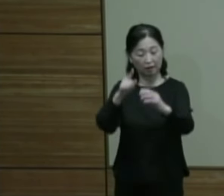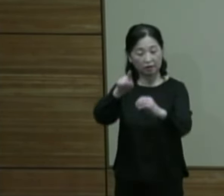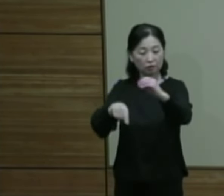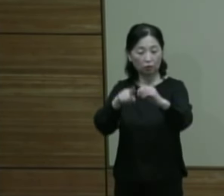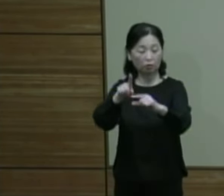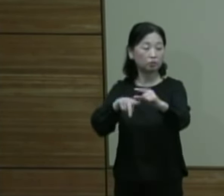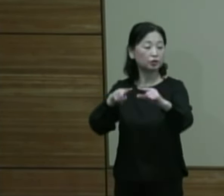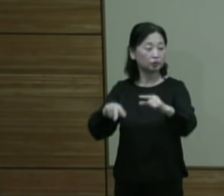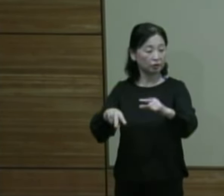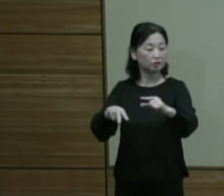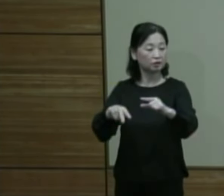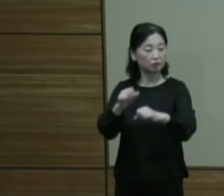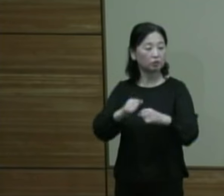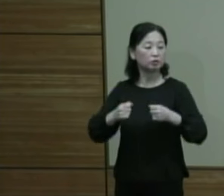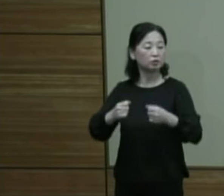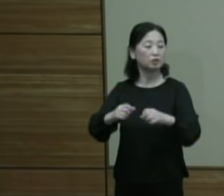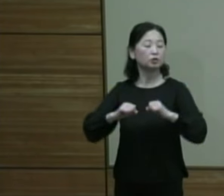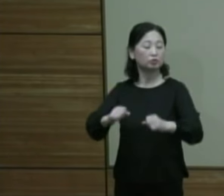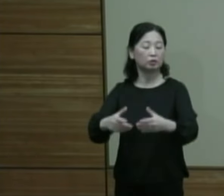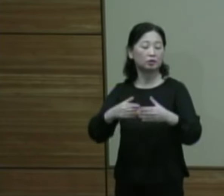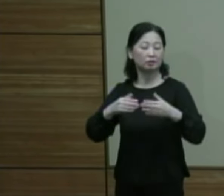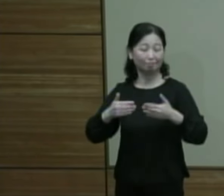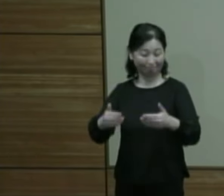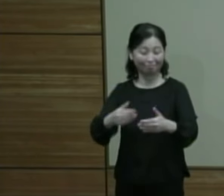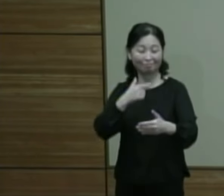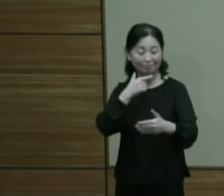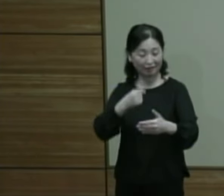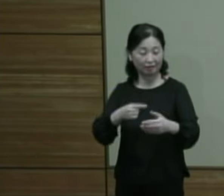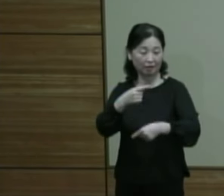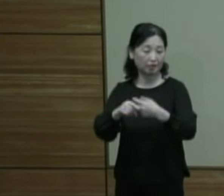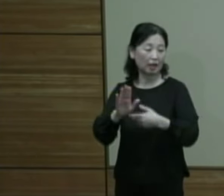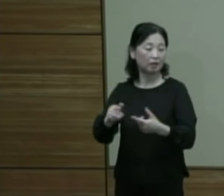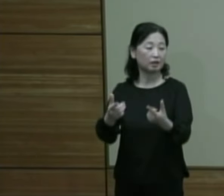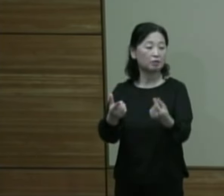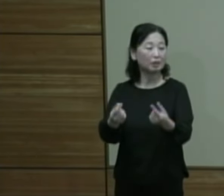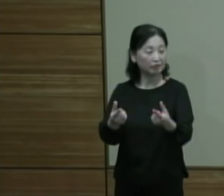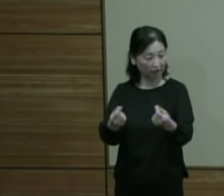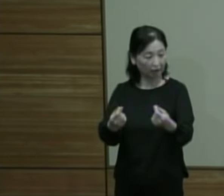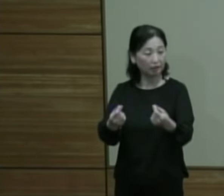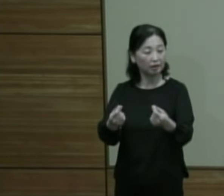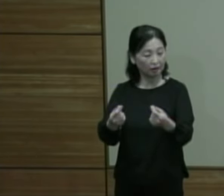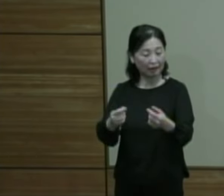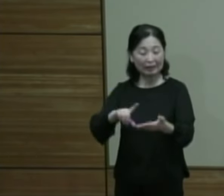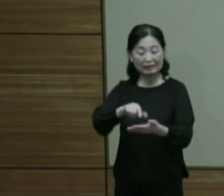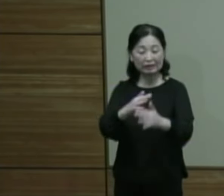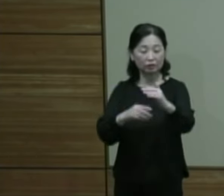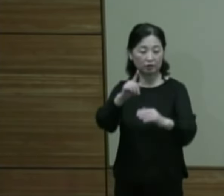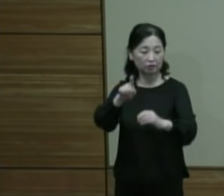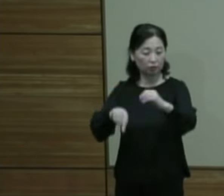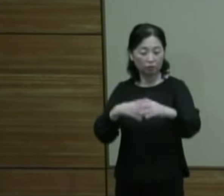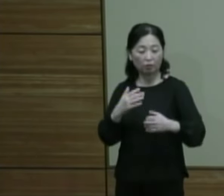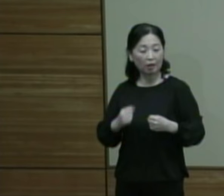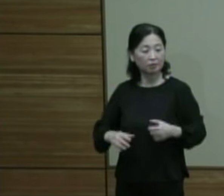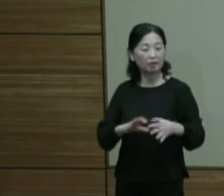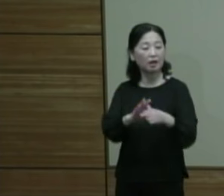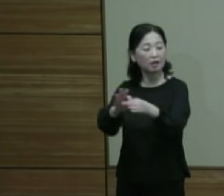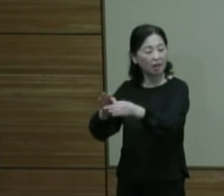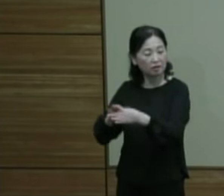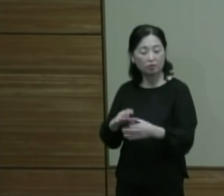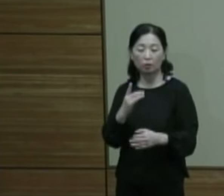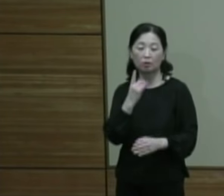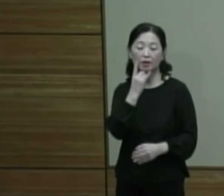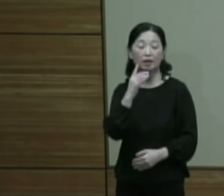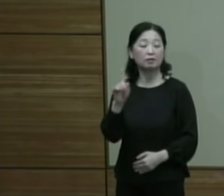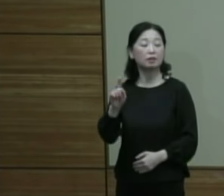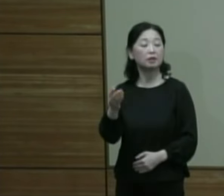ゃられてたかと思うんですけど、その地域振興局とその学生さんが連携することへのその期待というものがあれば